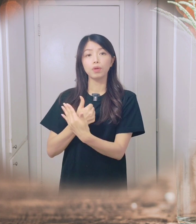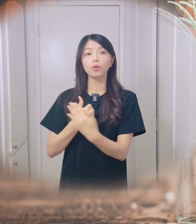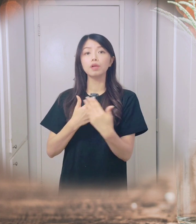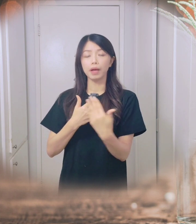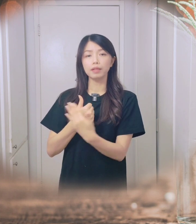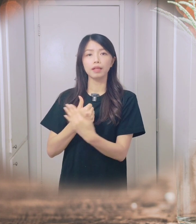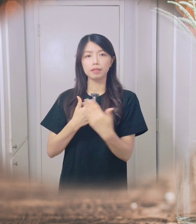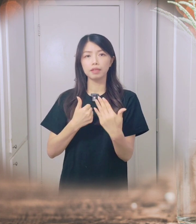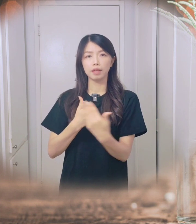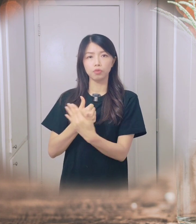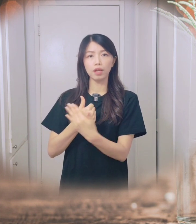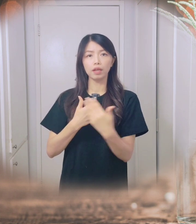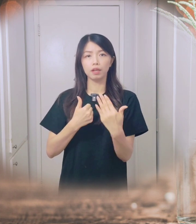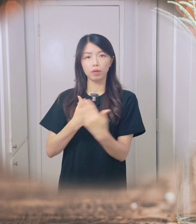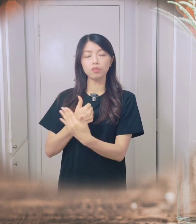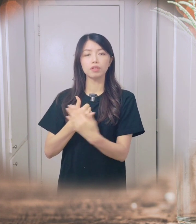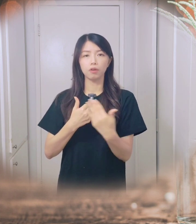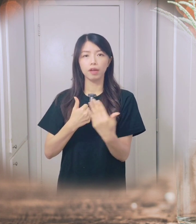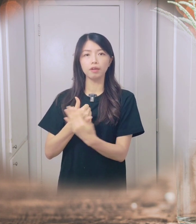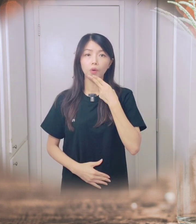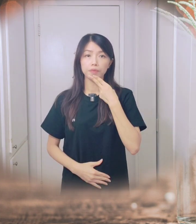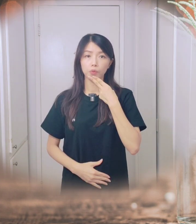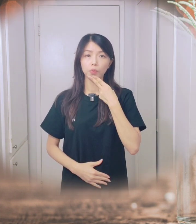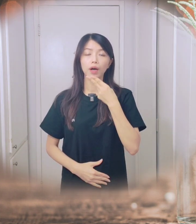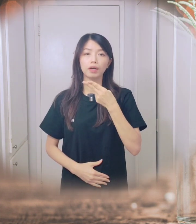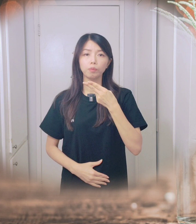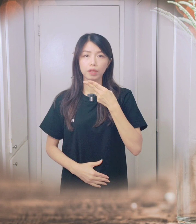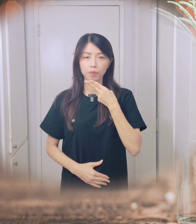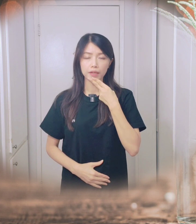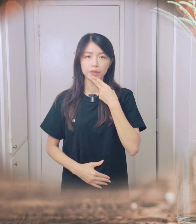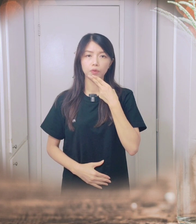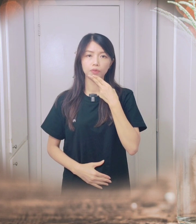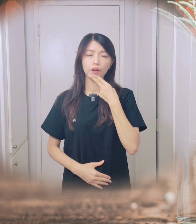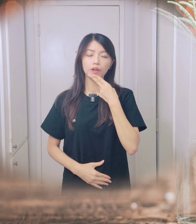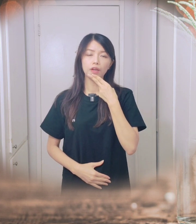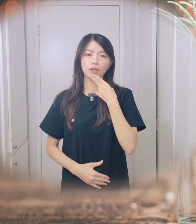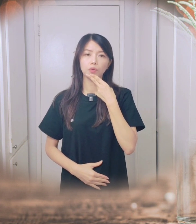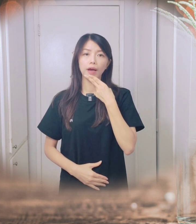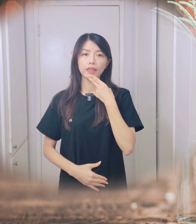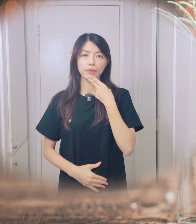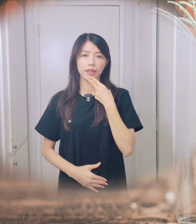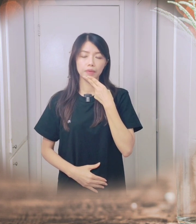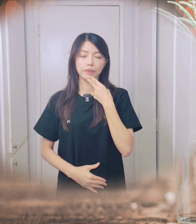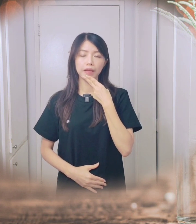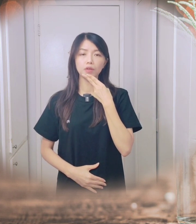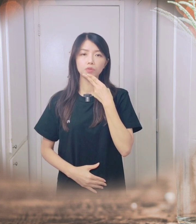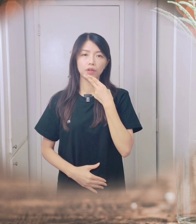내가 위로를 받는다는 뜻이기 때문에 이렇게 해주시는 거예요. 없어도 아까 없다 수어 말씀드렸고요. 그리고